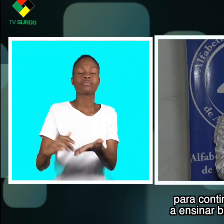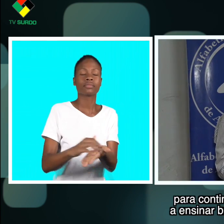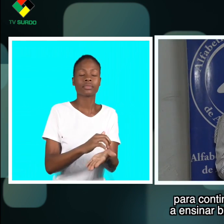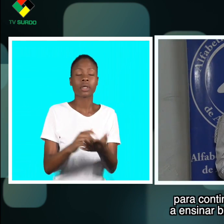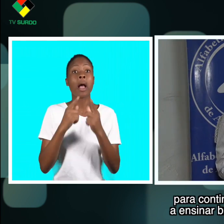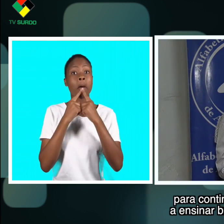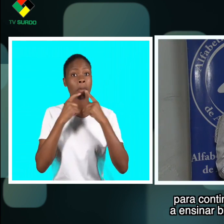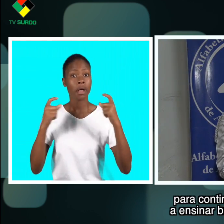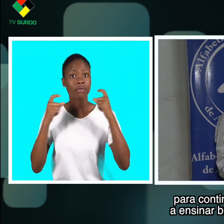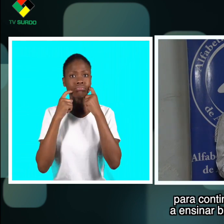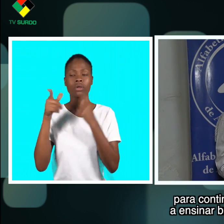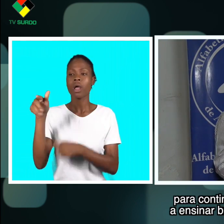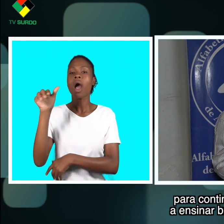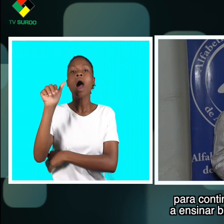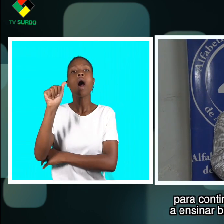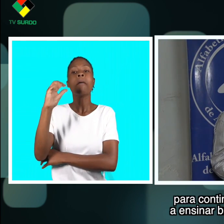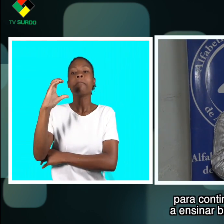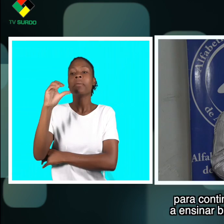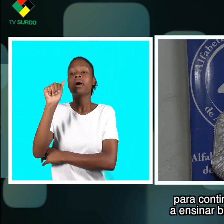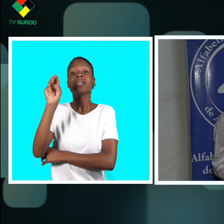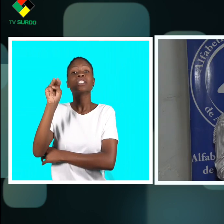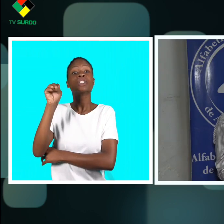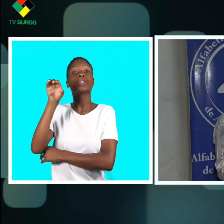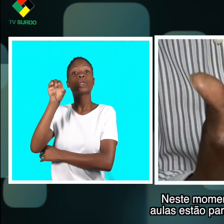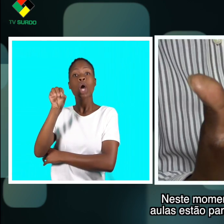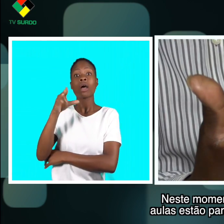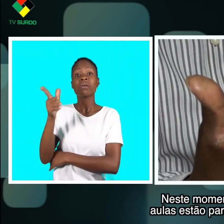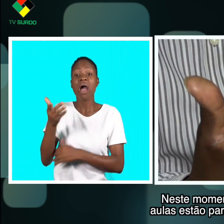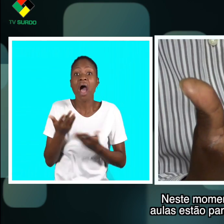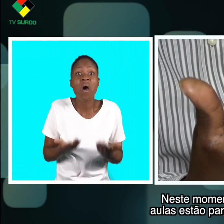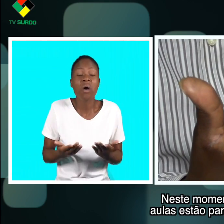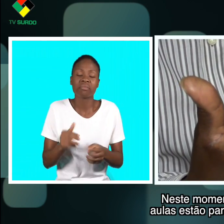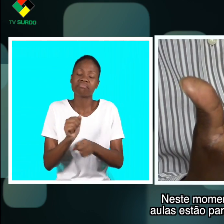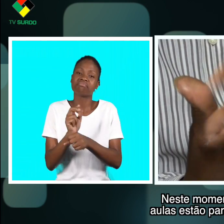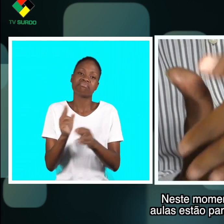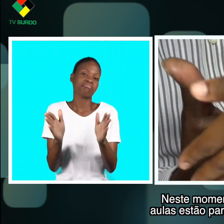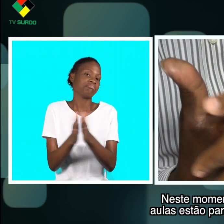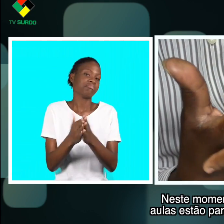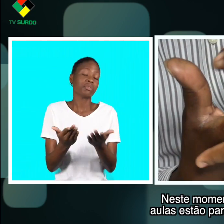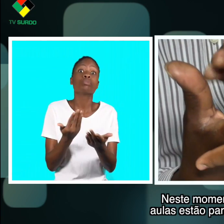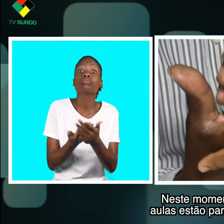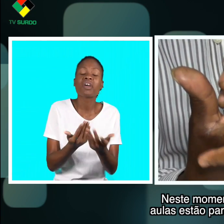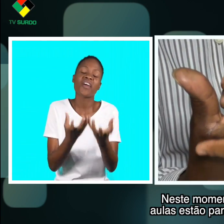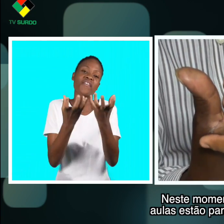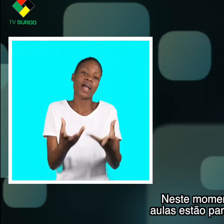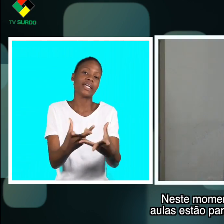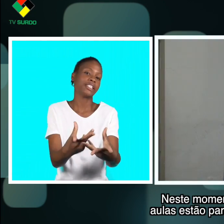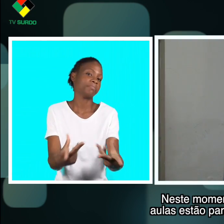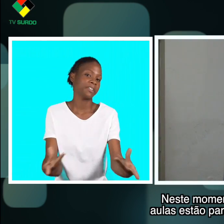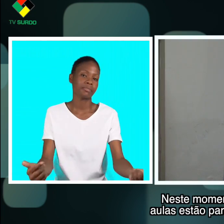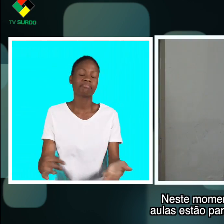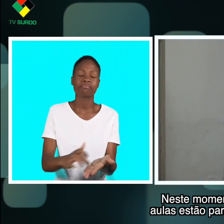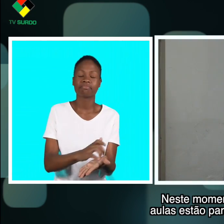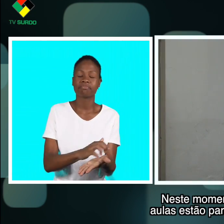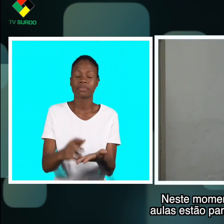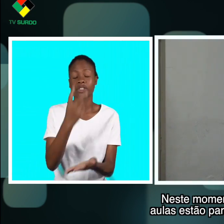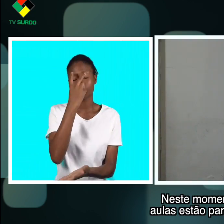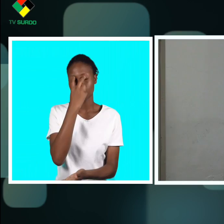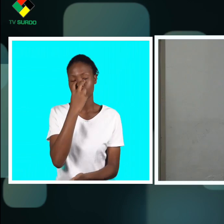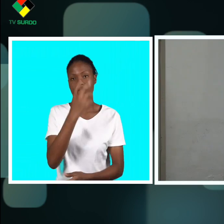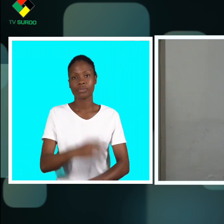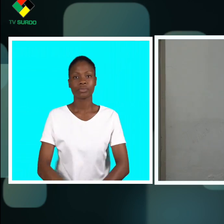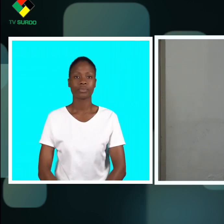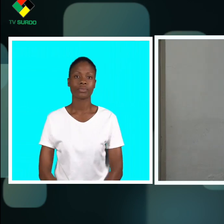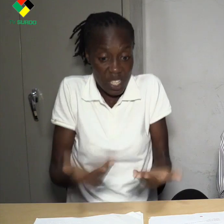para continuar a ensinar braile. Neste momento, as aulas estão paralisadas.